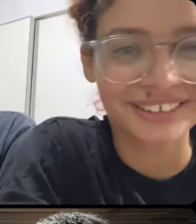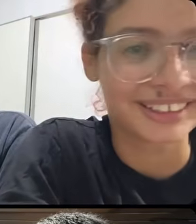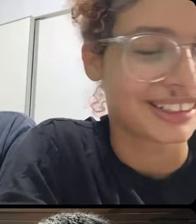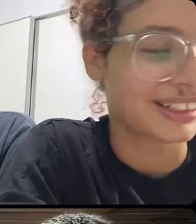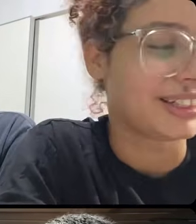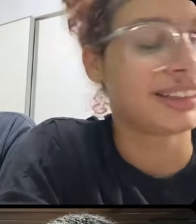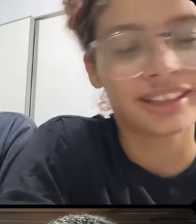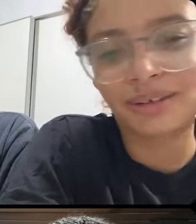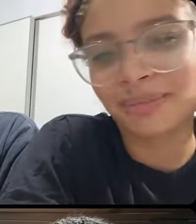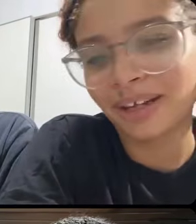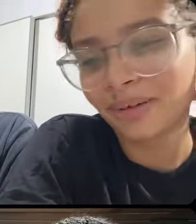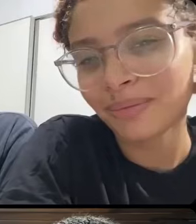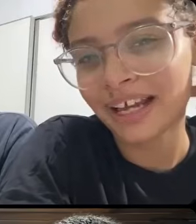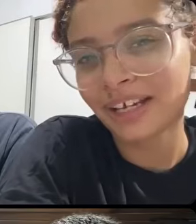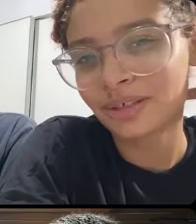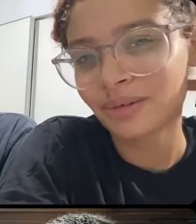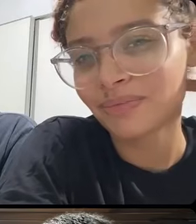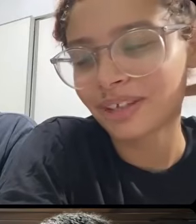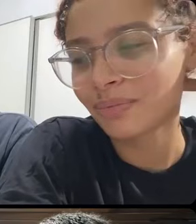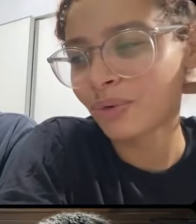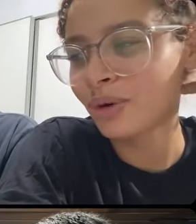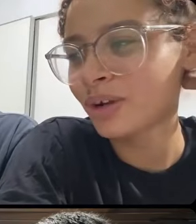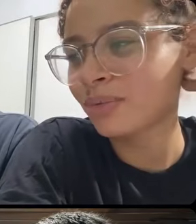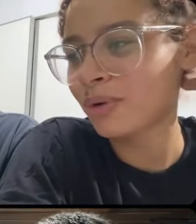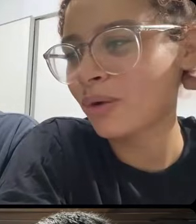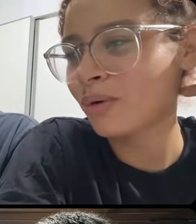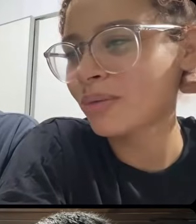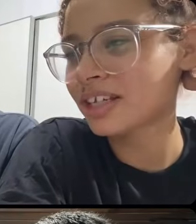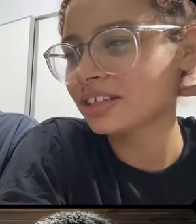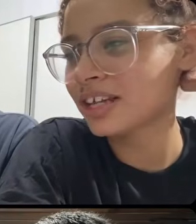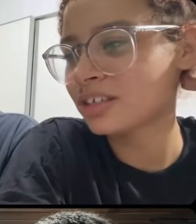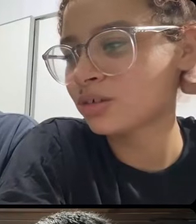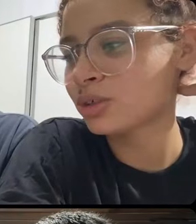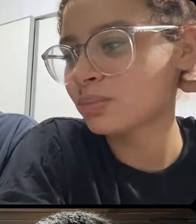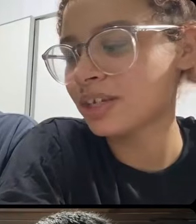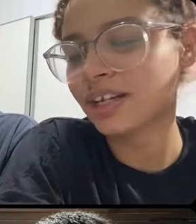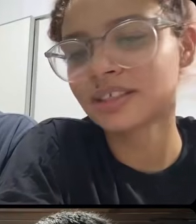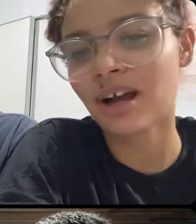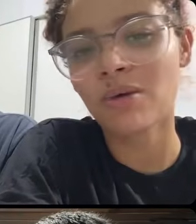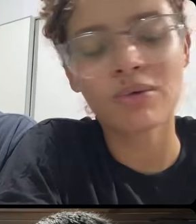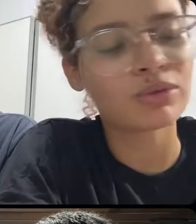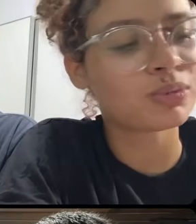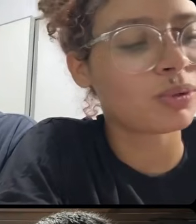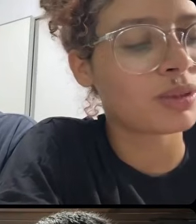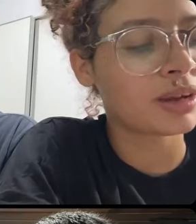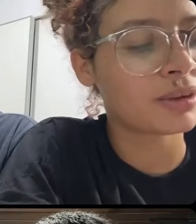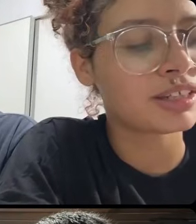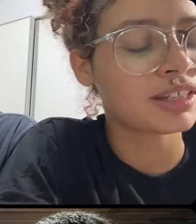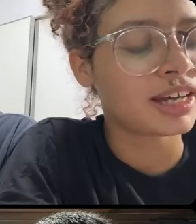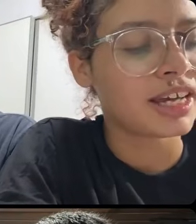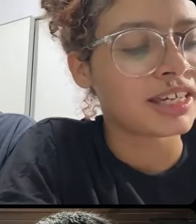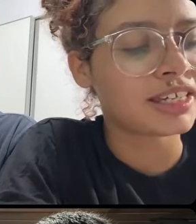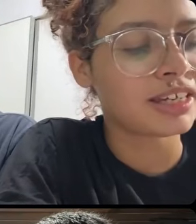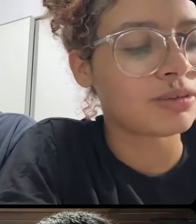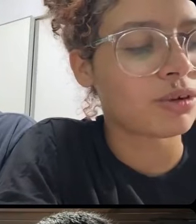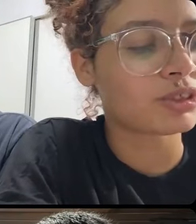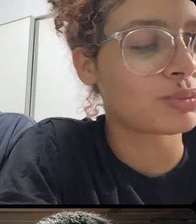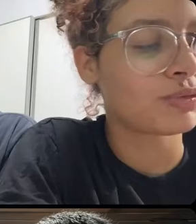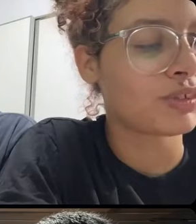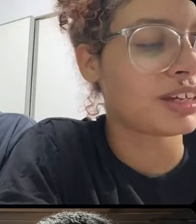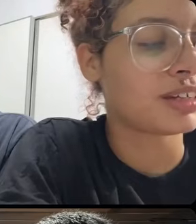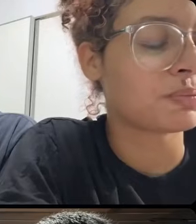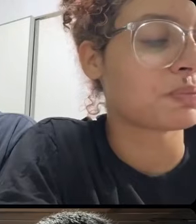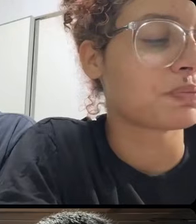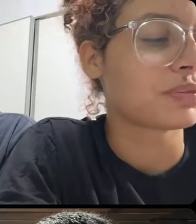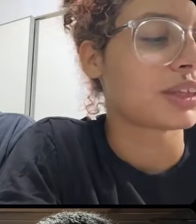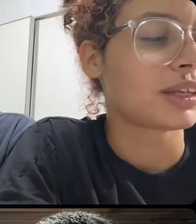meu dia. Então é bem complexo por algumas estereotipias, alguns problemas que o